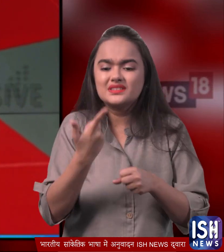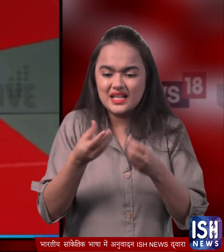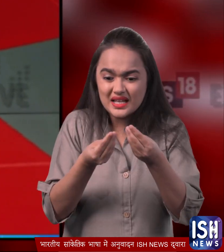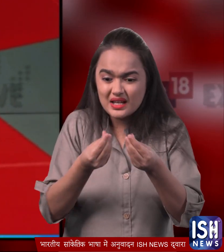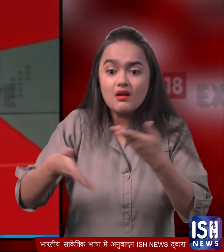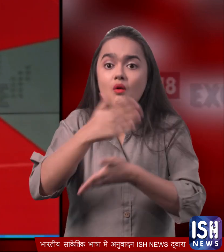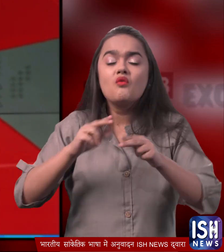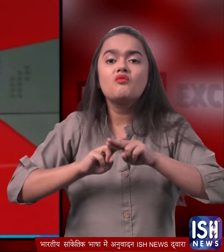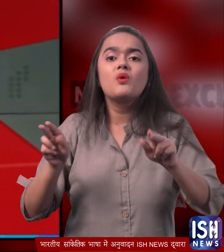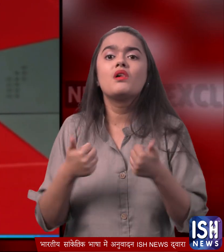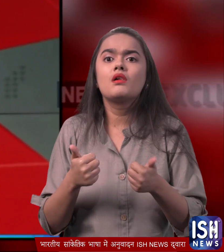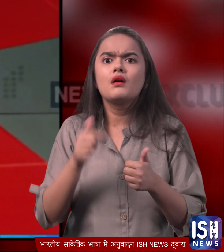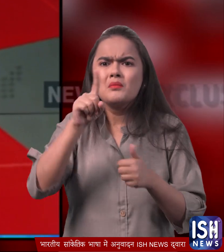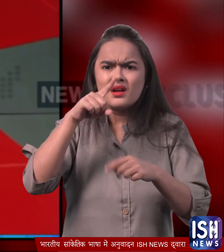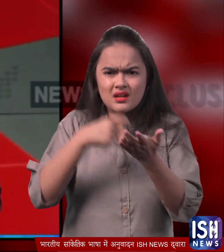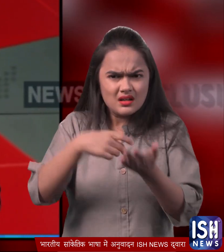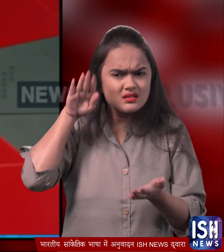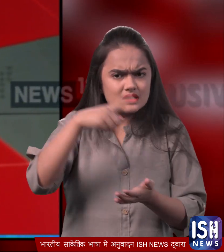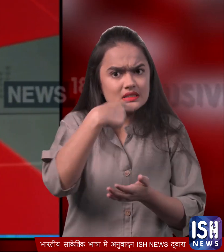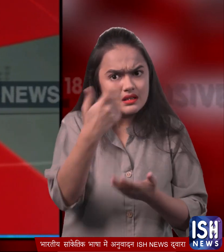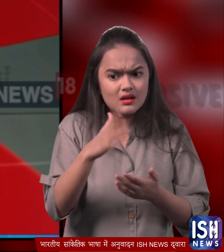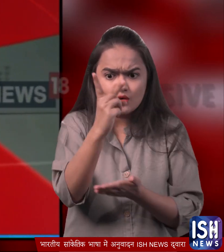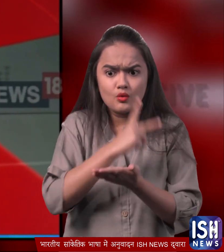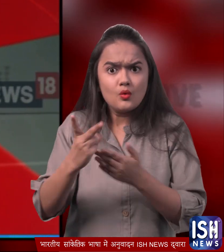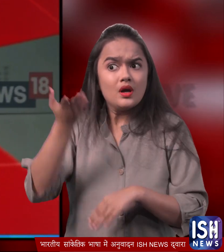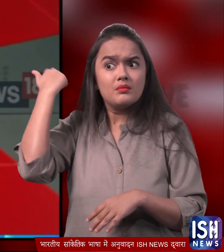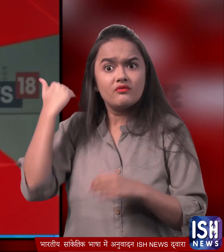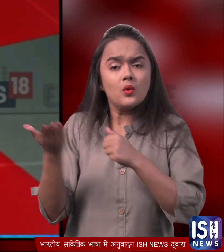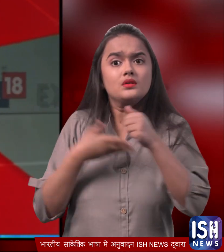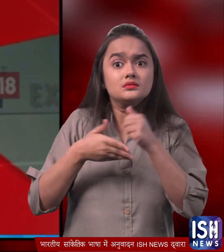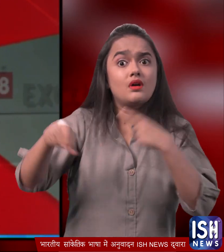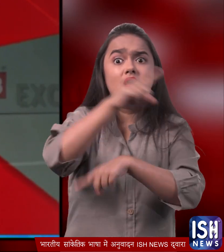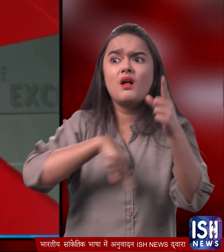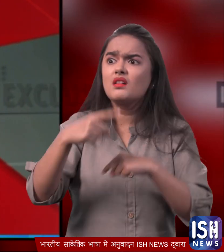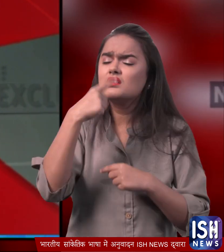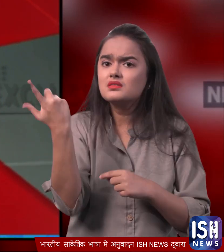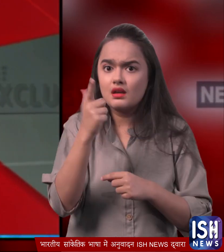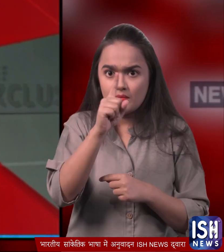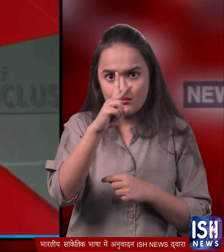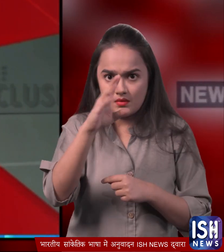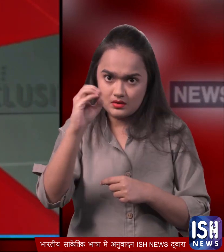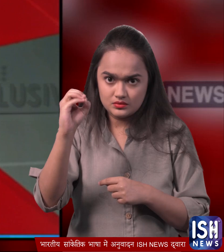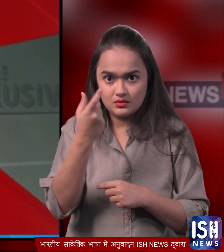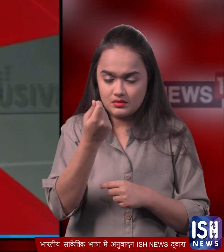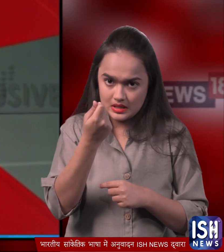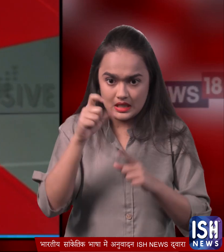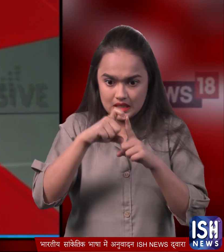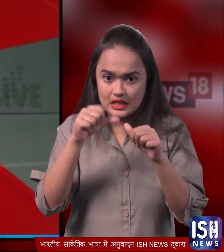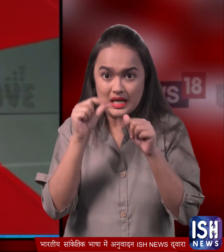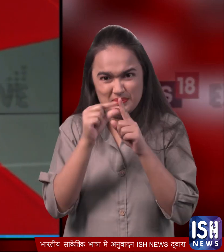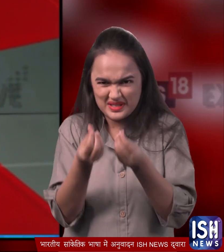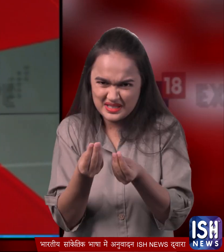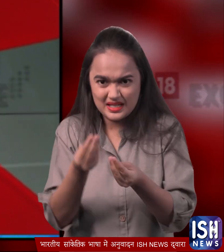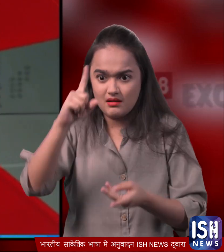हैं कि खाद की सप्लाई पूरी नहीं हो रही। जबकि राजस्थान में खाद के लिए 2 हफ्ते से भटक रहे किसानों का आरोप है कि 1200 रुपयों में बिकने